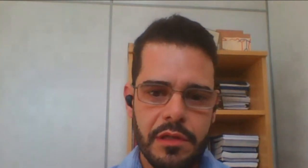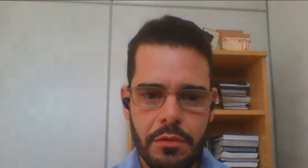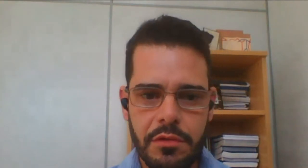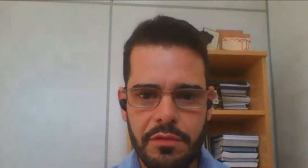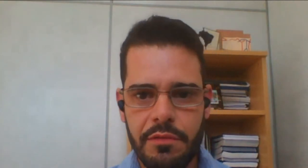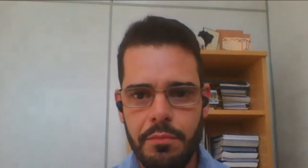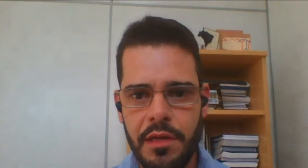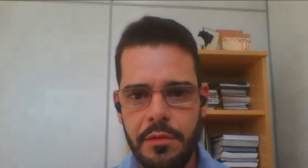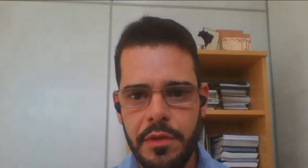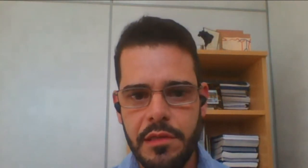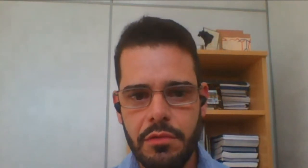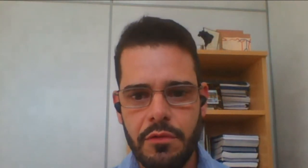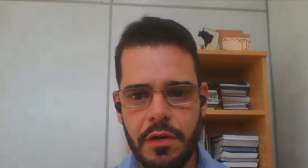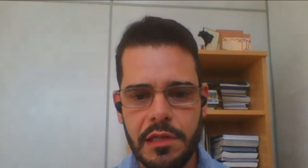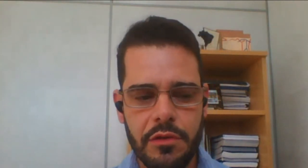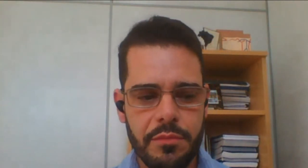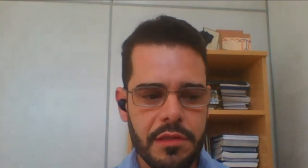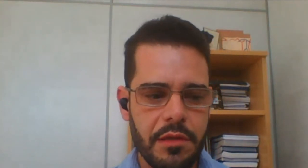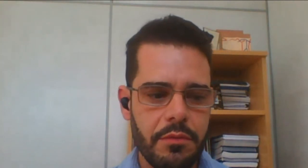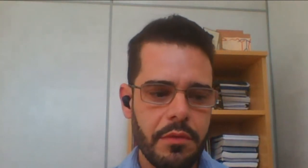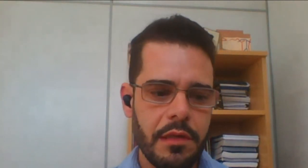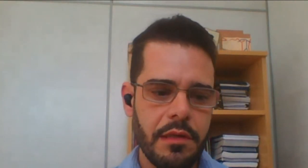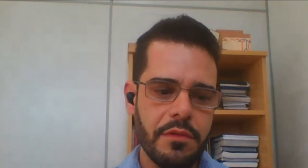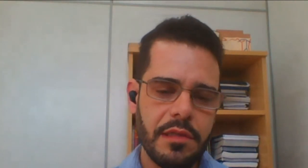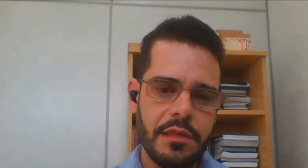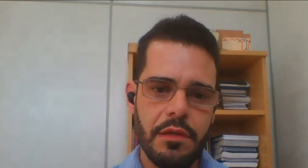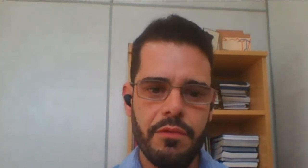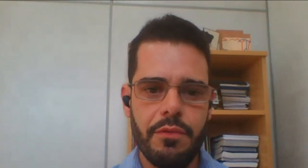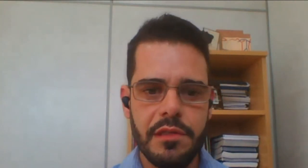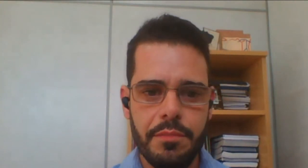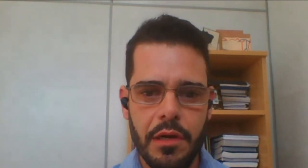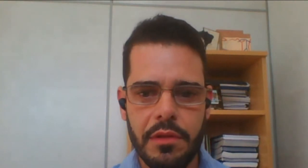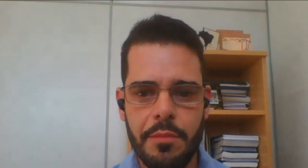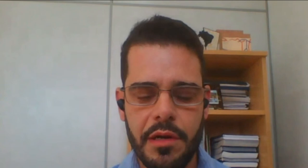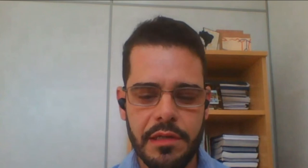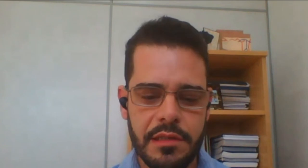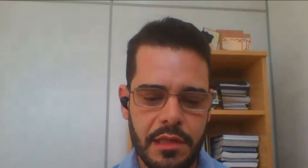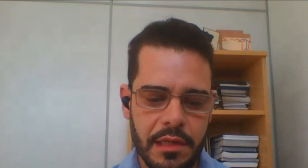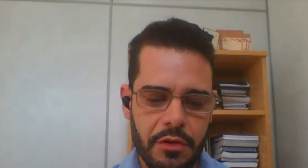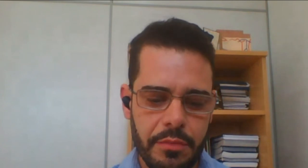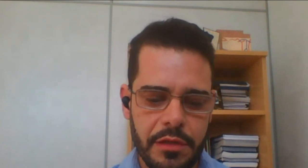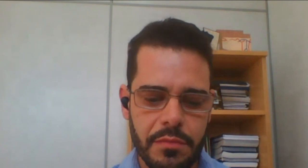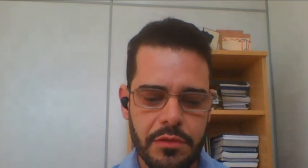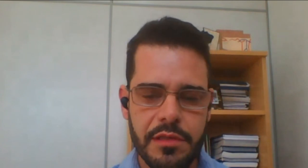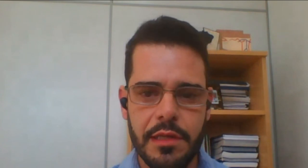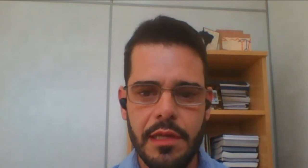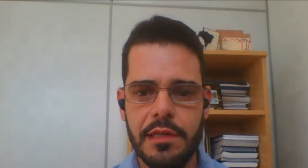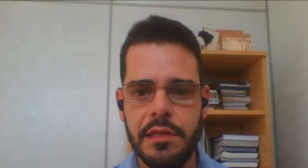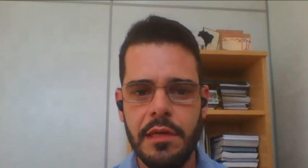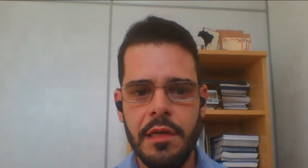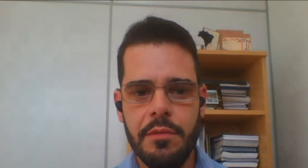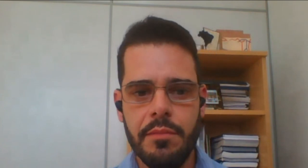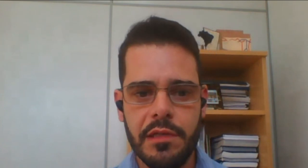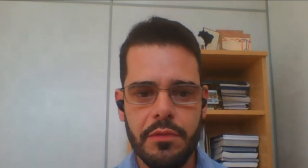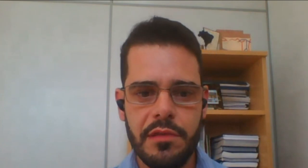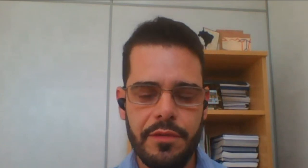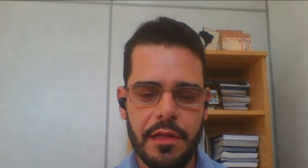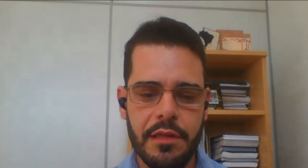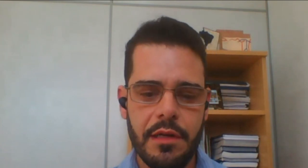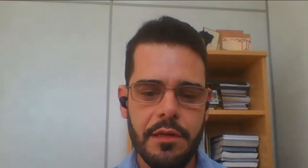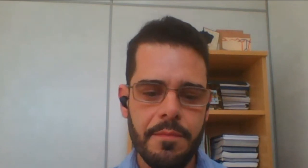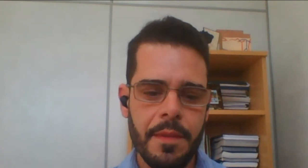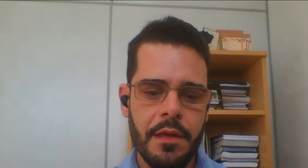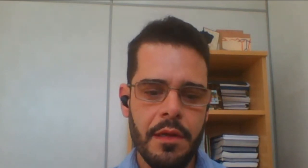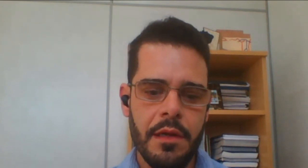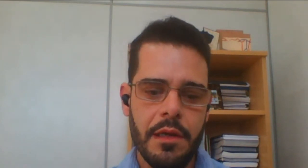Eu desejo que todos vivam plenamente a sua vocação e missão e que vocês tenham força para lutar para que a gente tenha realmente uma sociedade mais justa